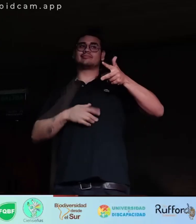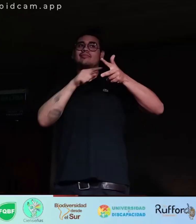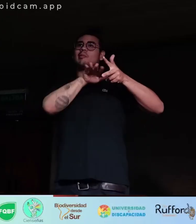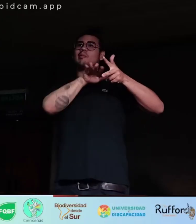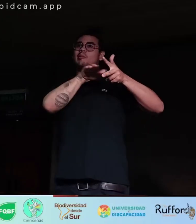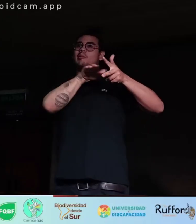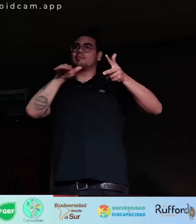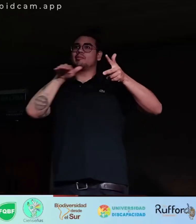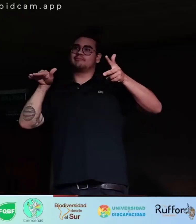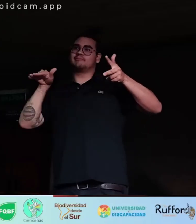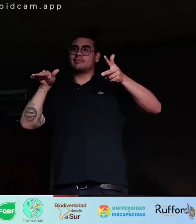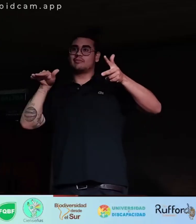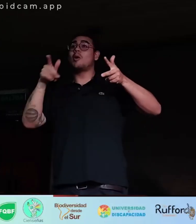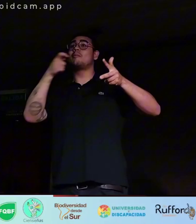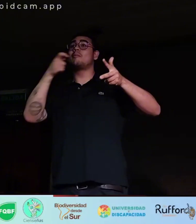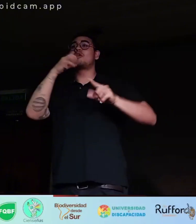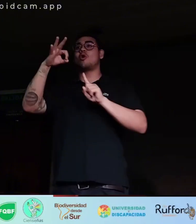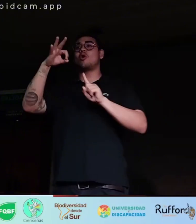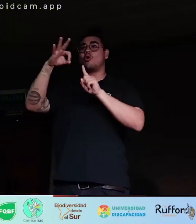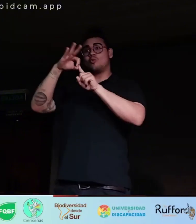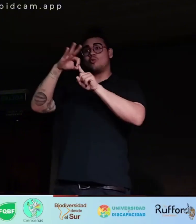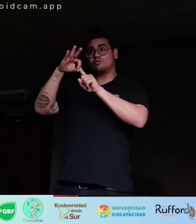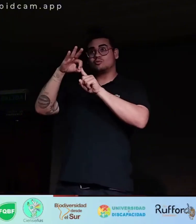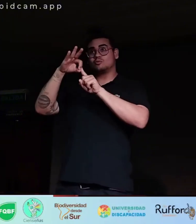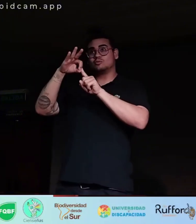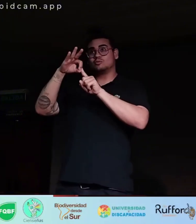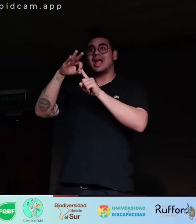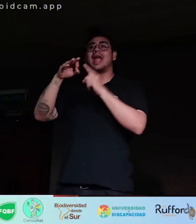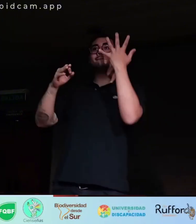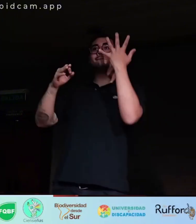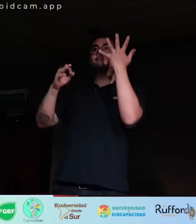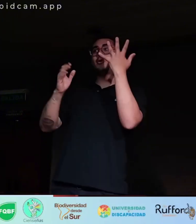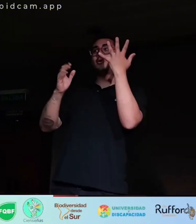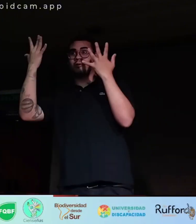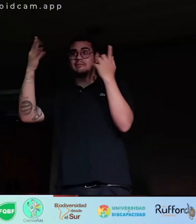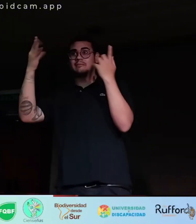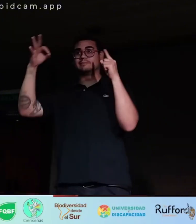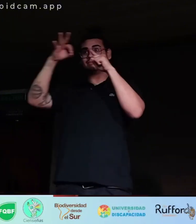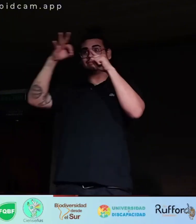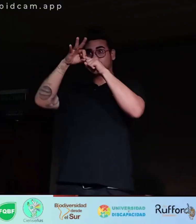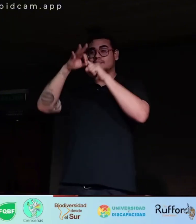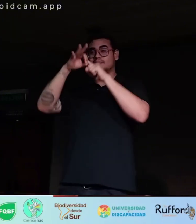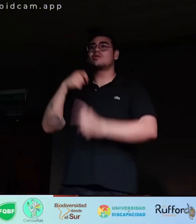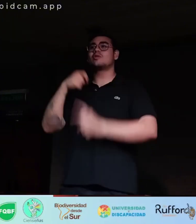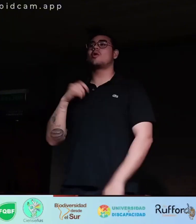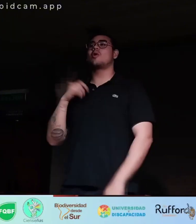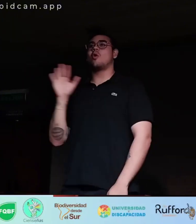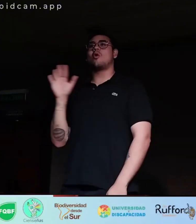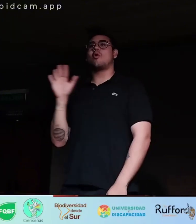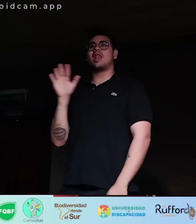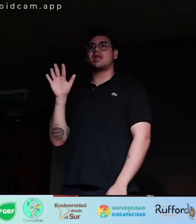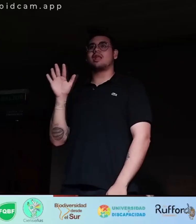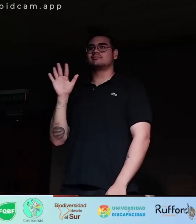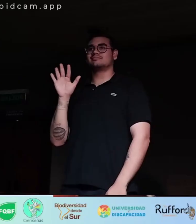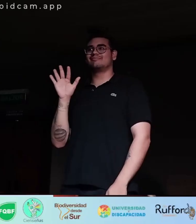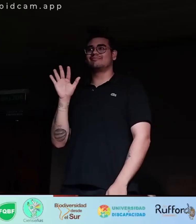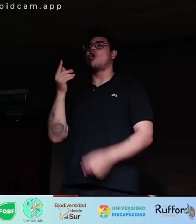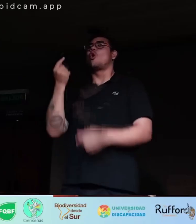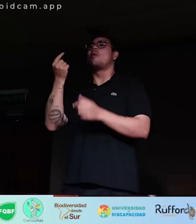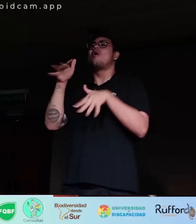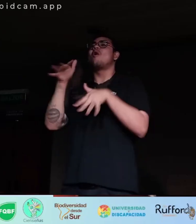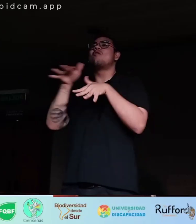la letra Q, detectar dos manos, hola, entre otras.